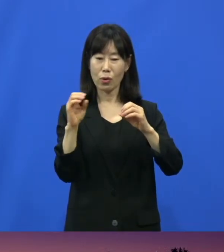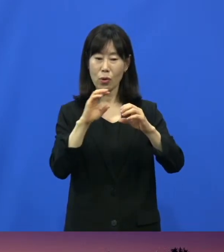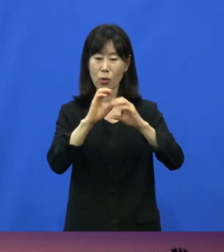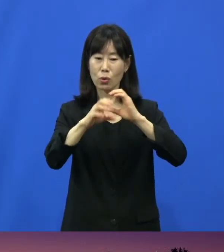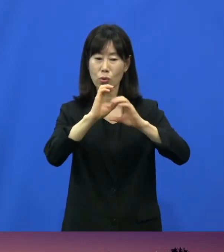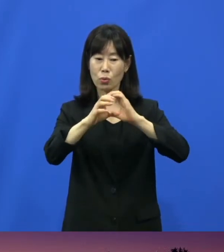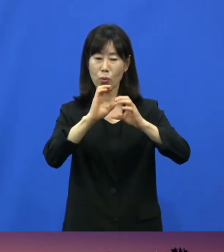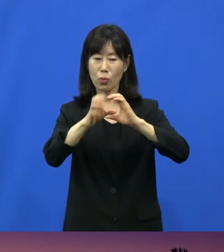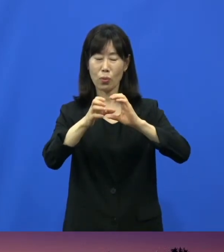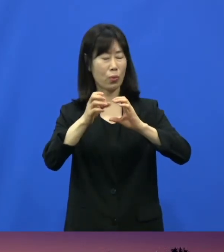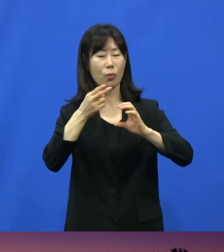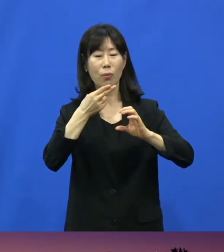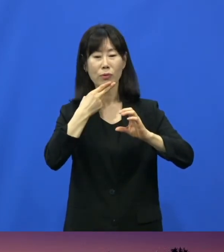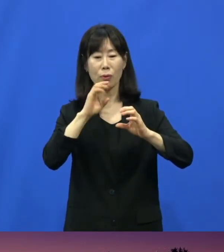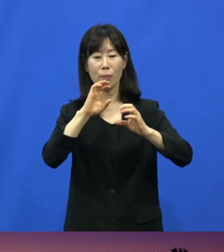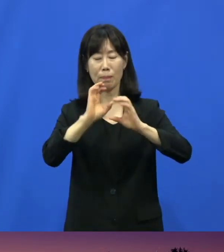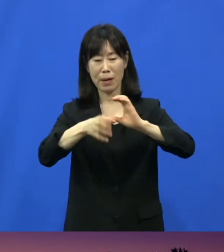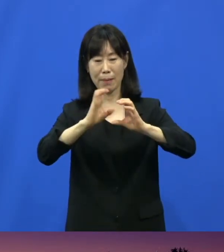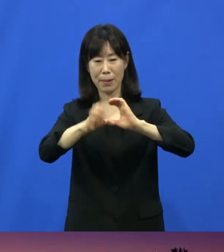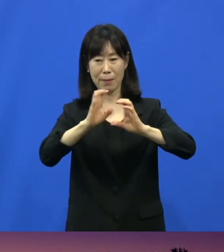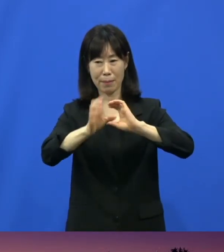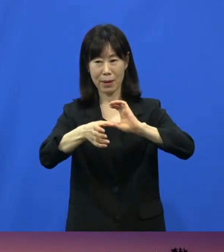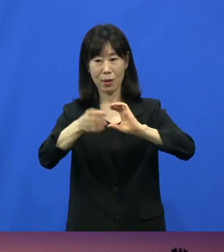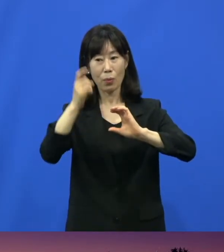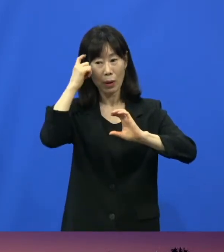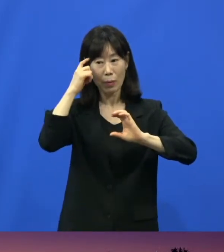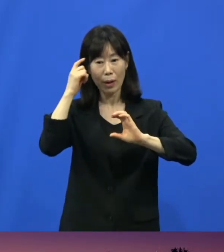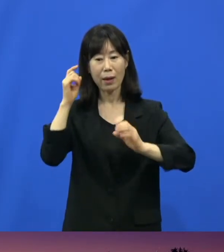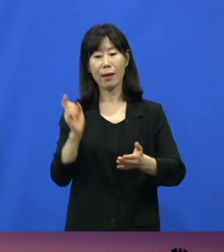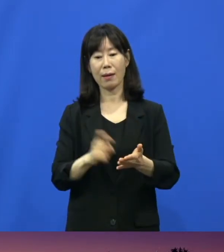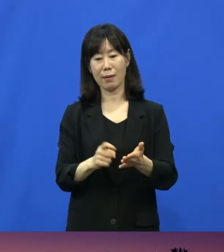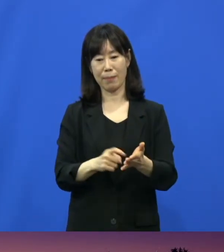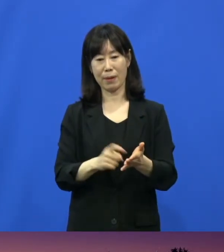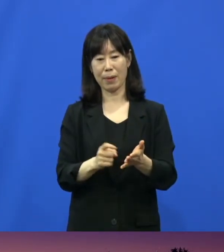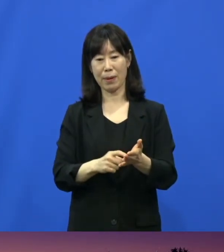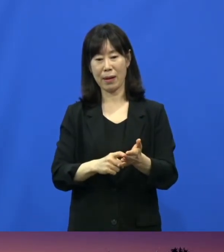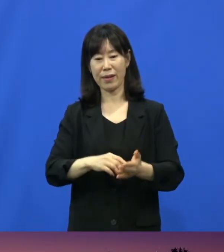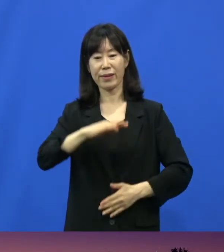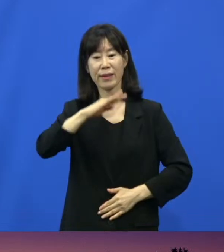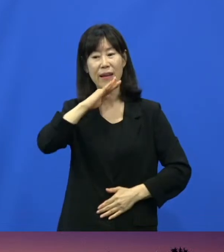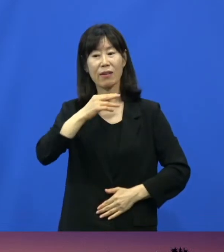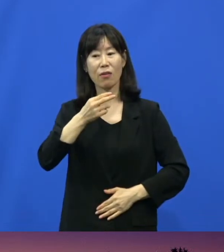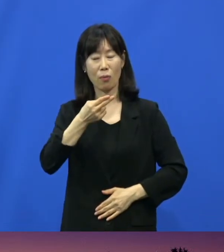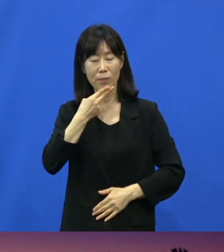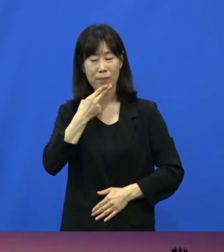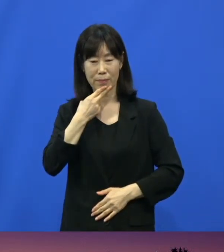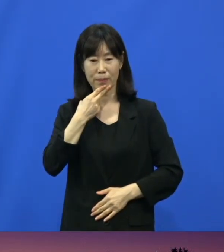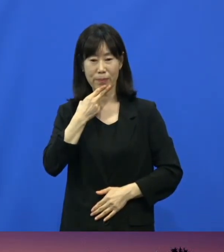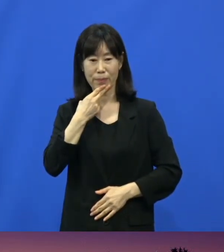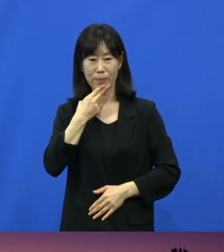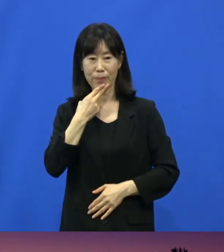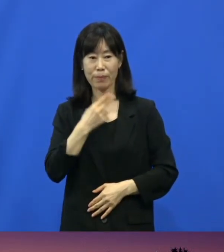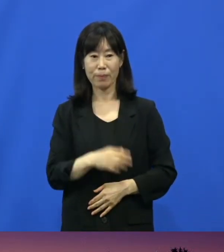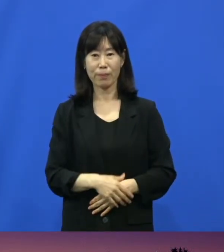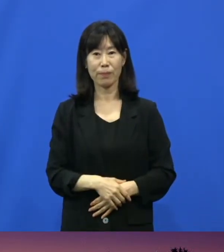그러니까 불통이죠. 왜? 조급한 거예요. 기다리지 않는 거예요.